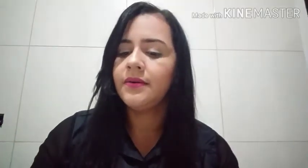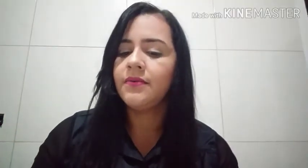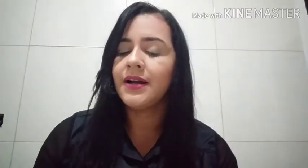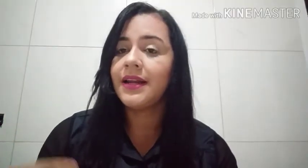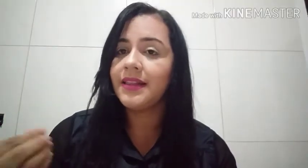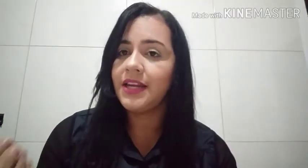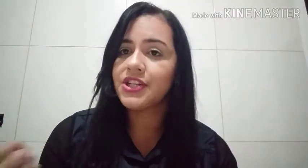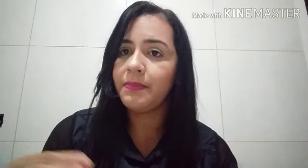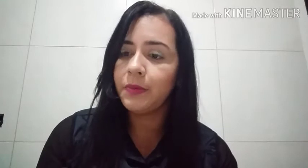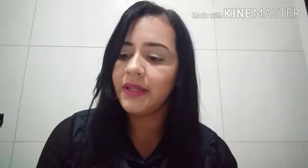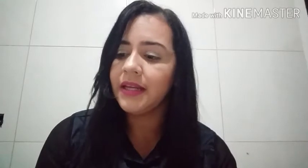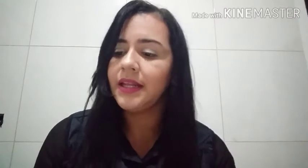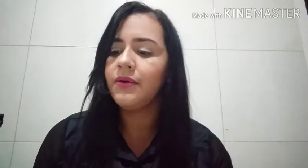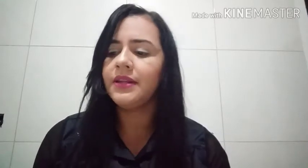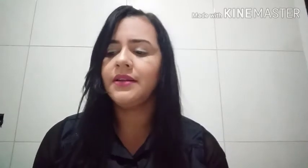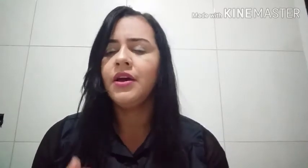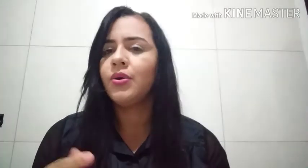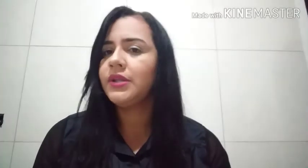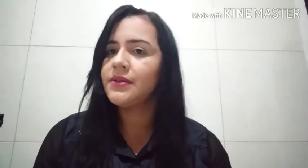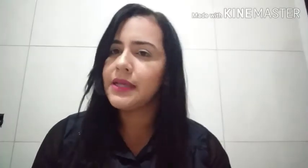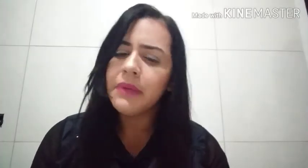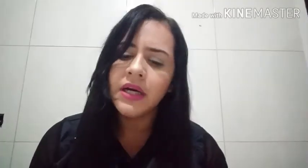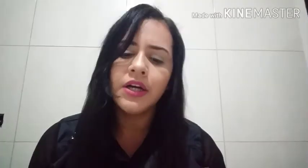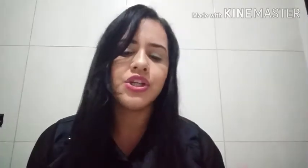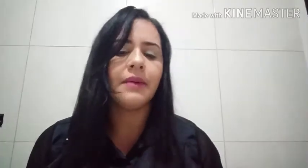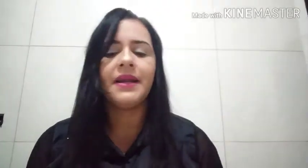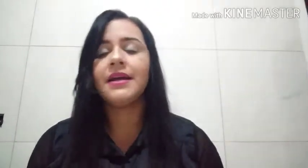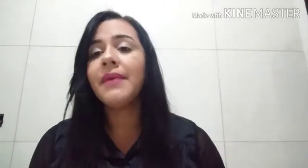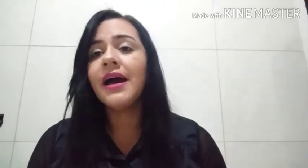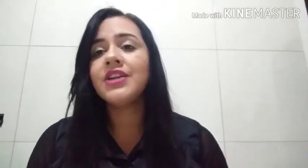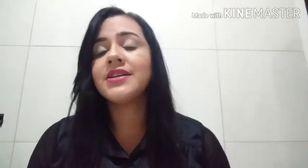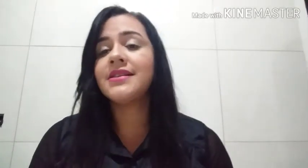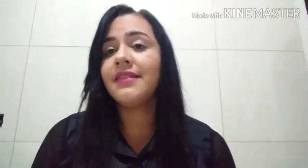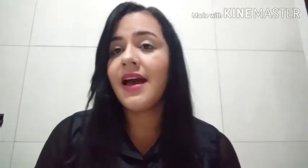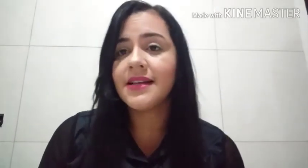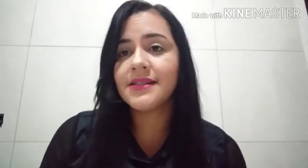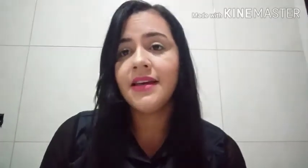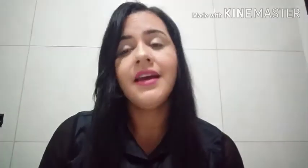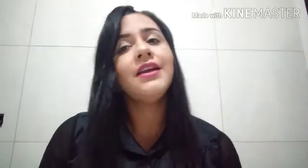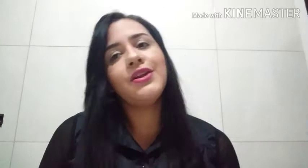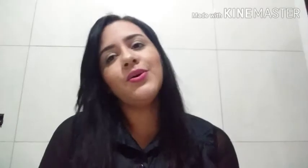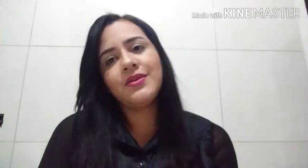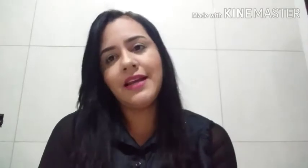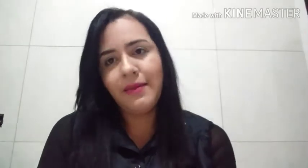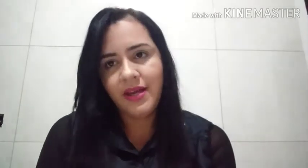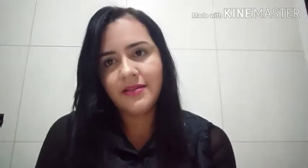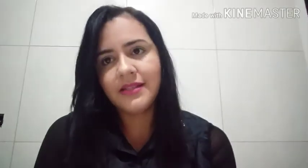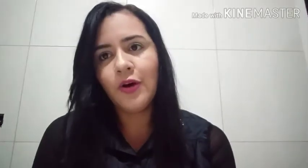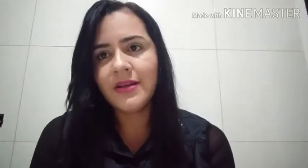uma característica própria da língua, contendo semântica, pragmática, sintaxe, entre outros elementos, assim como as